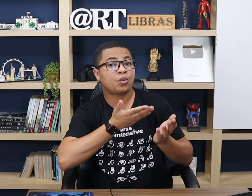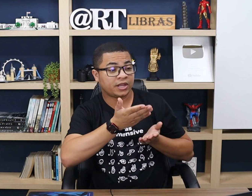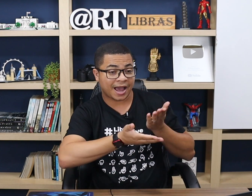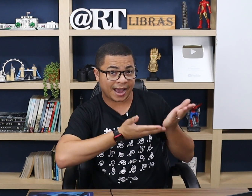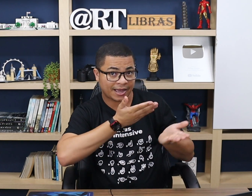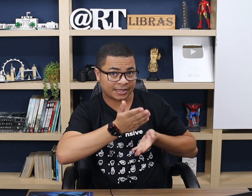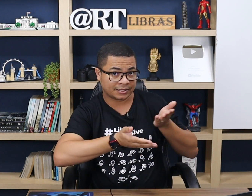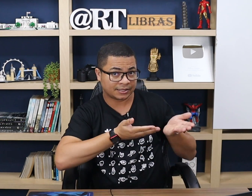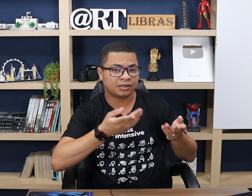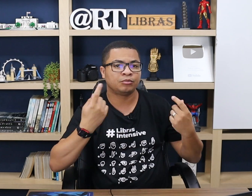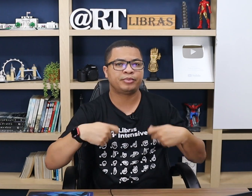cuidar preciso